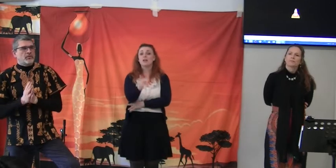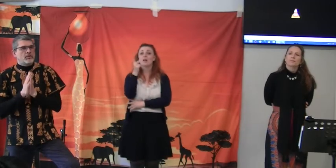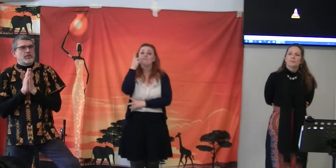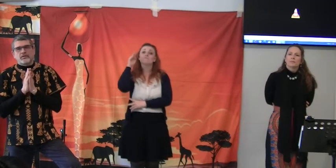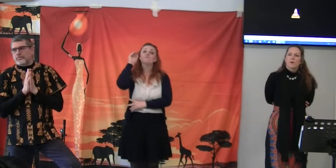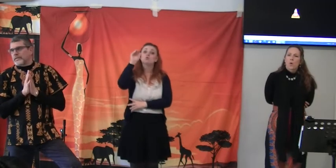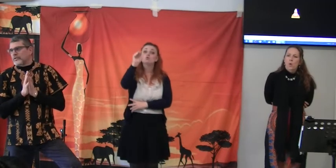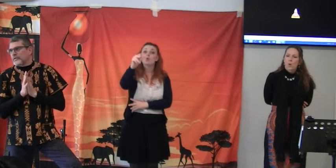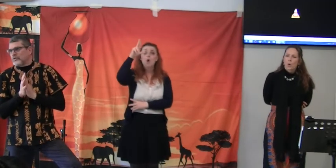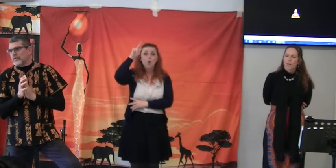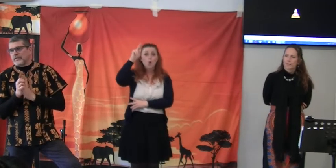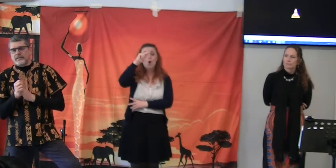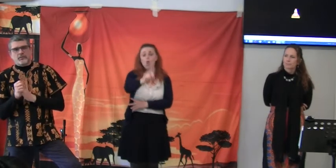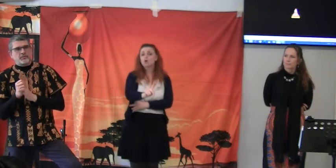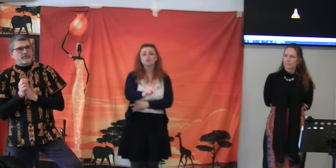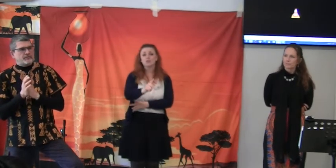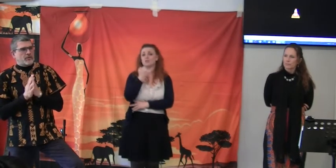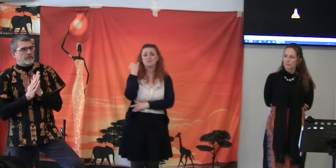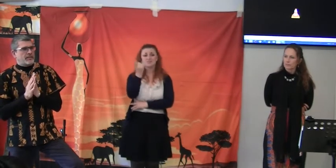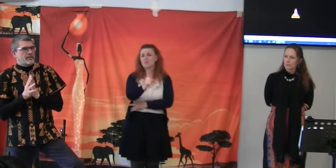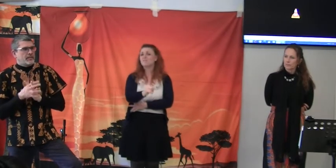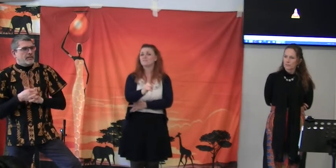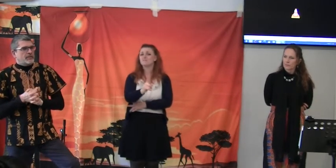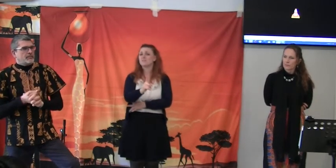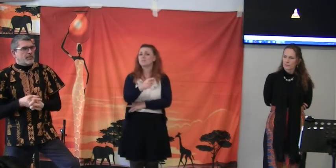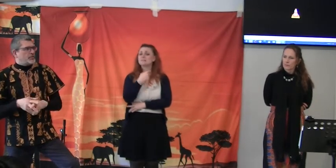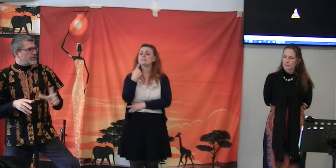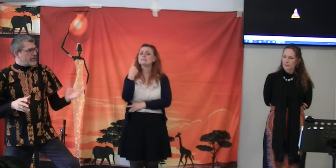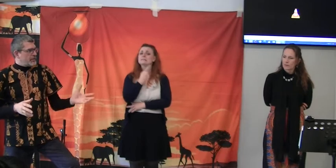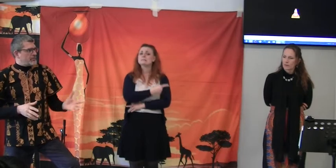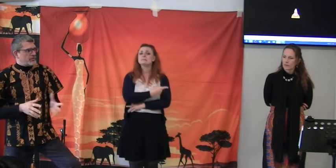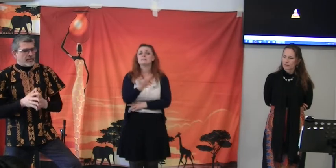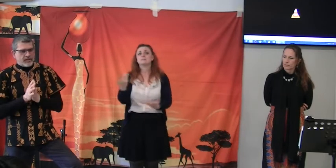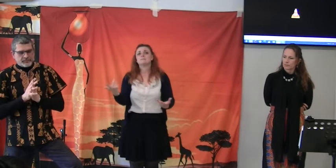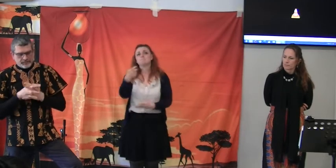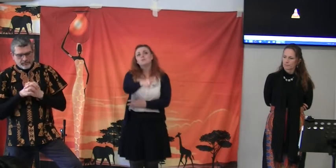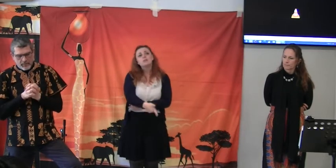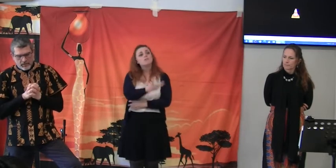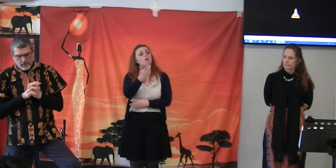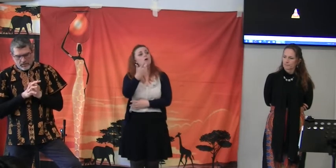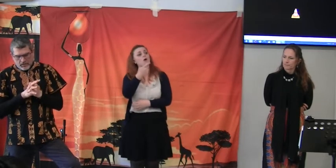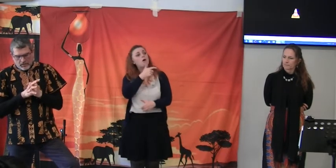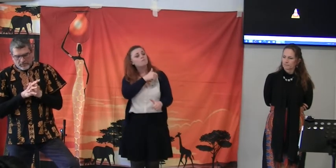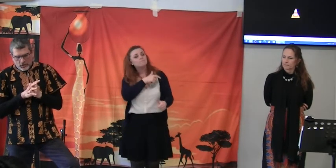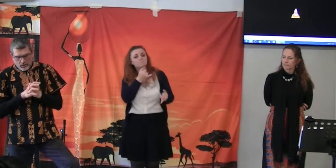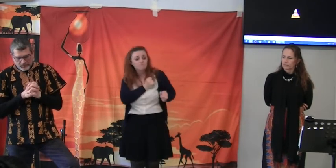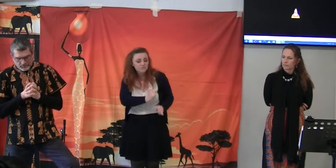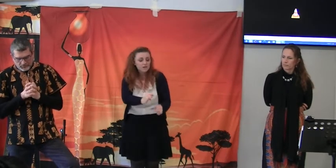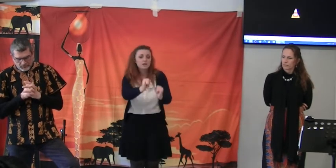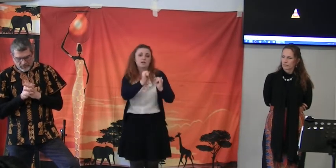sappiamo quello che Dio ha preparato per noi, è molto forte per i nostri figli pure,